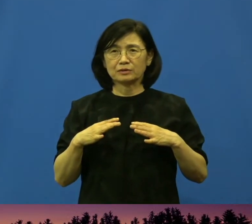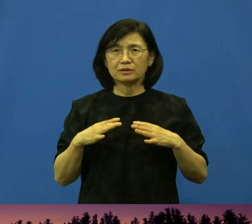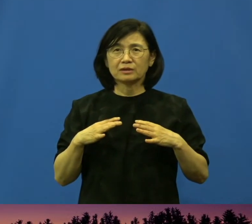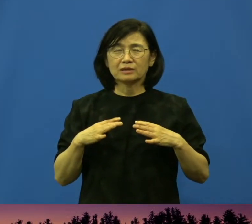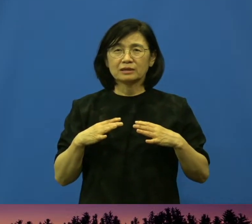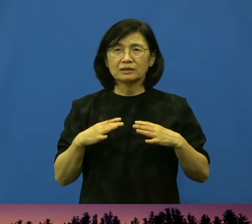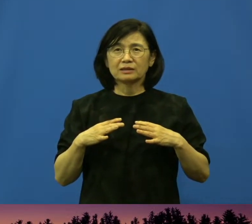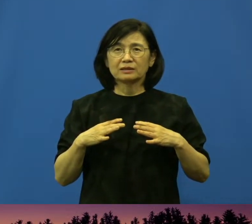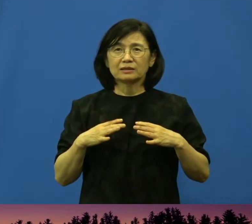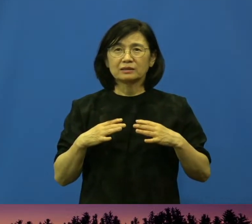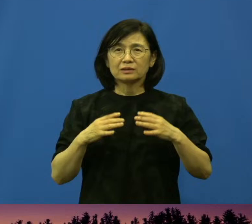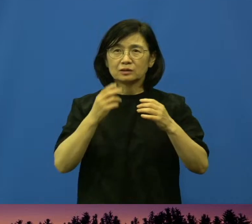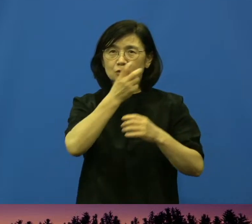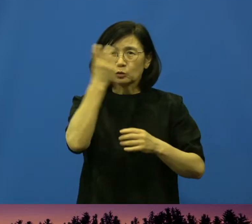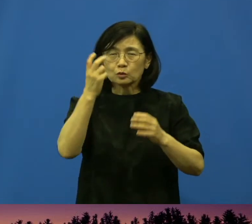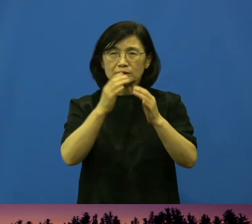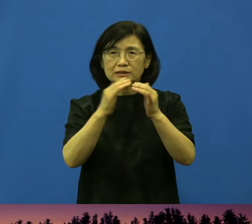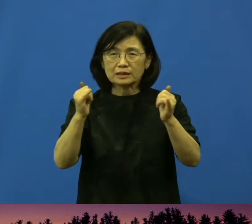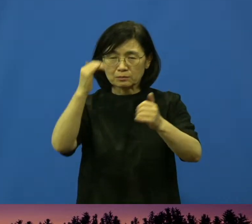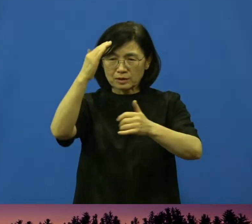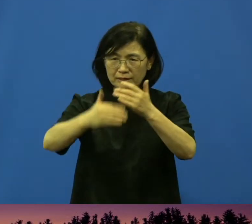않아요.